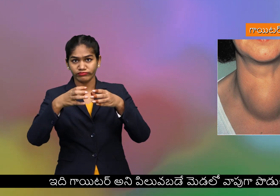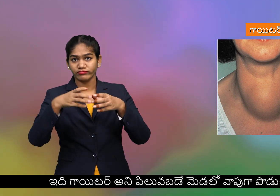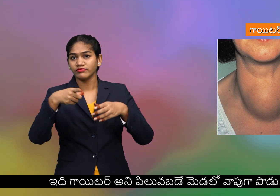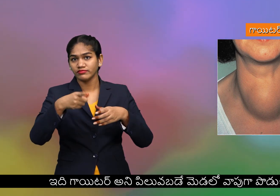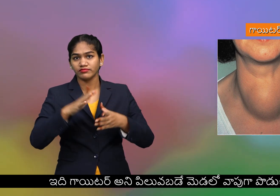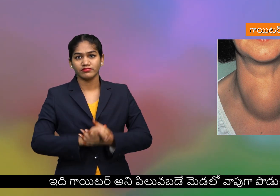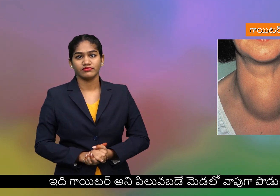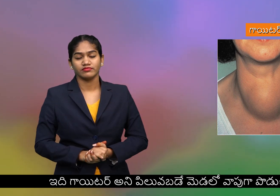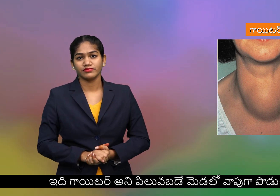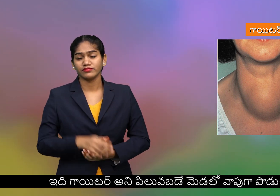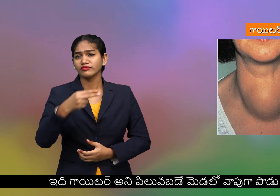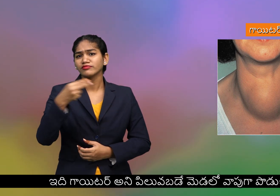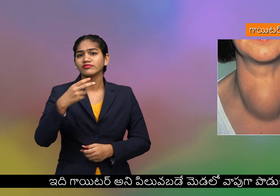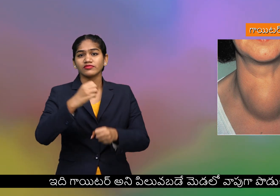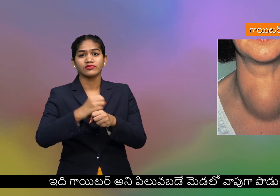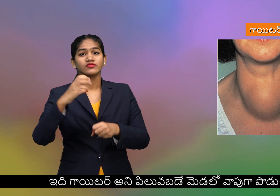వాపుగా పొడుచుకు వస్తుంది.